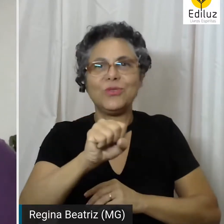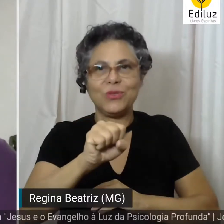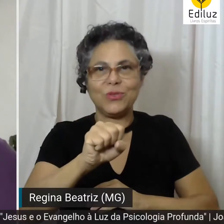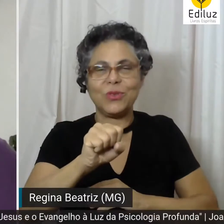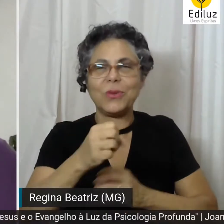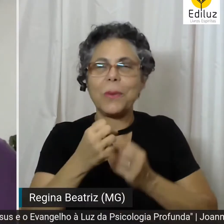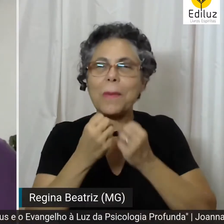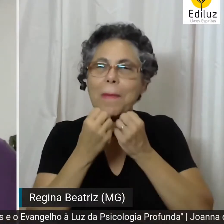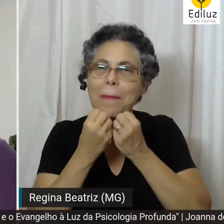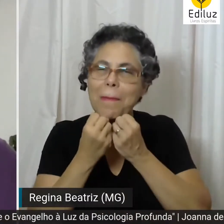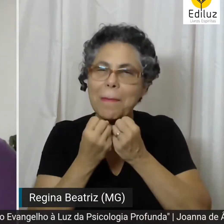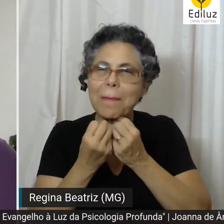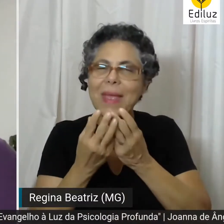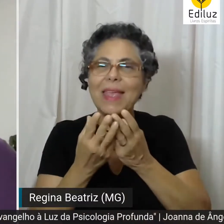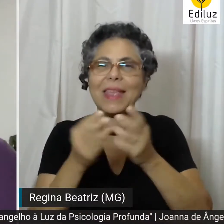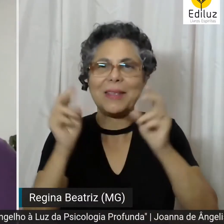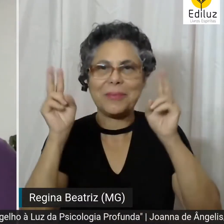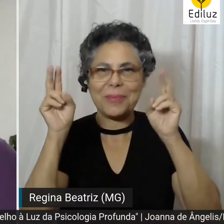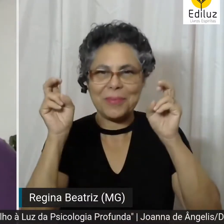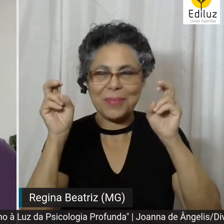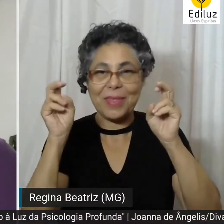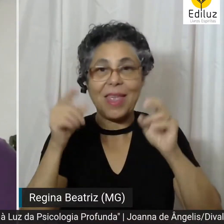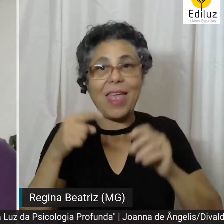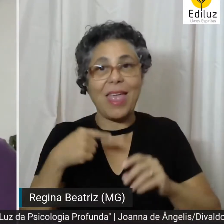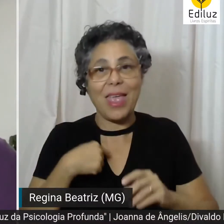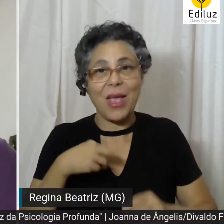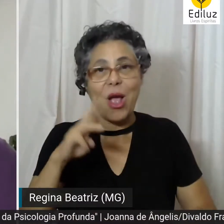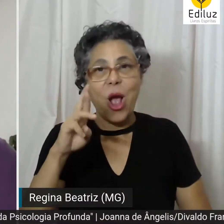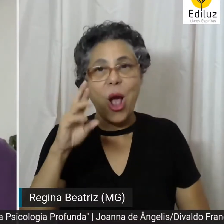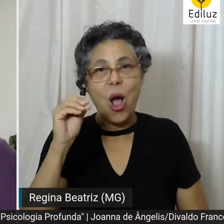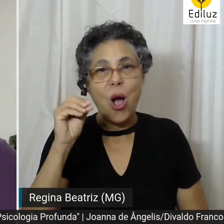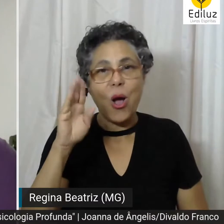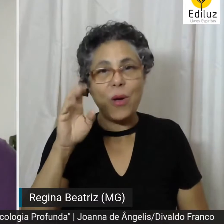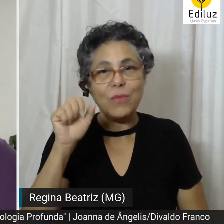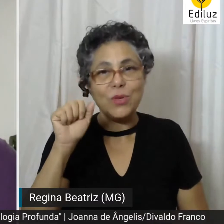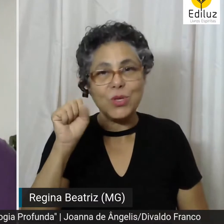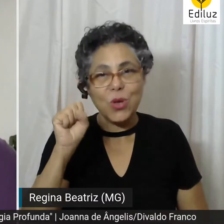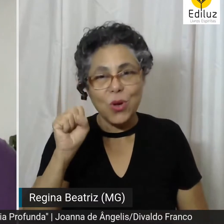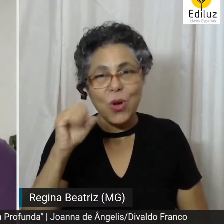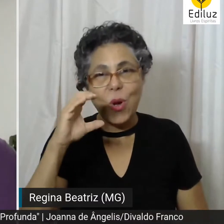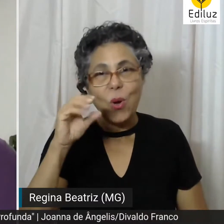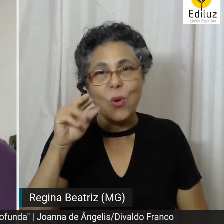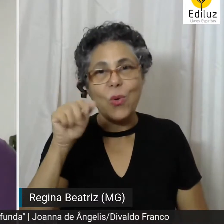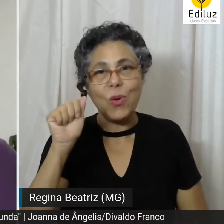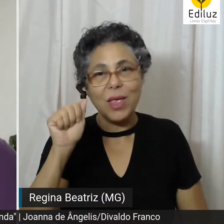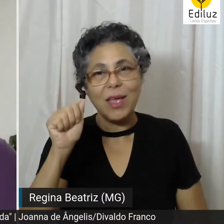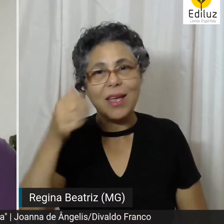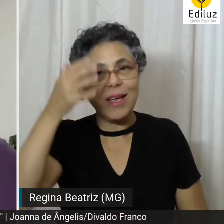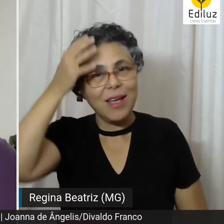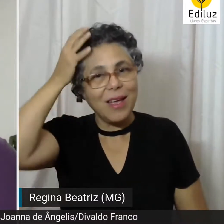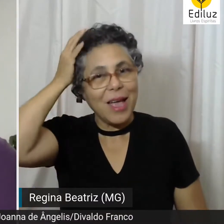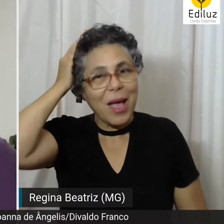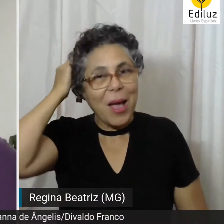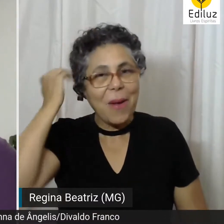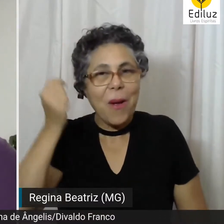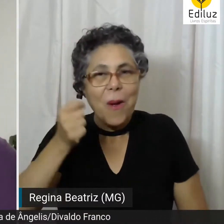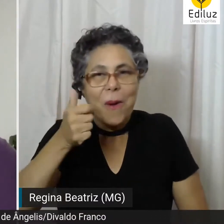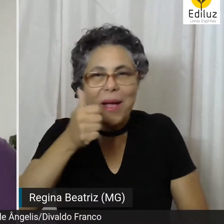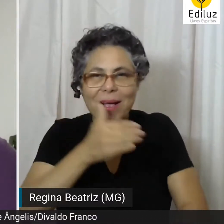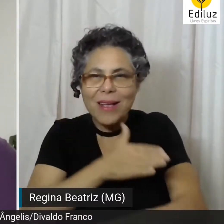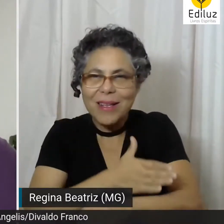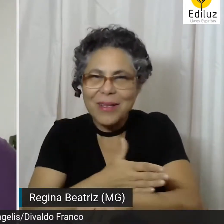Eu sou Robson Cunha, tenho cabelos grisalhos,